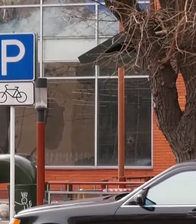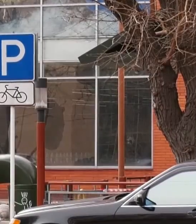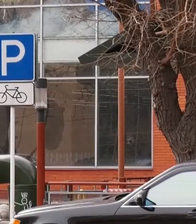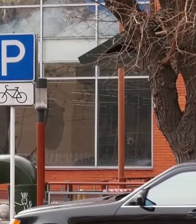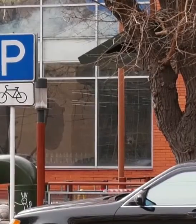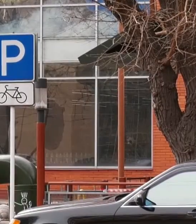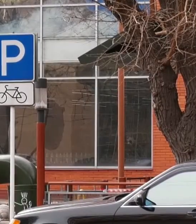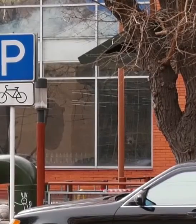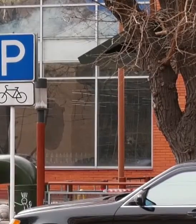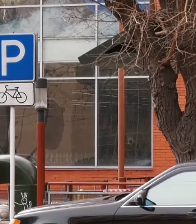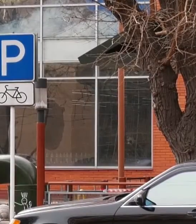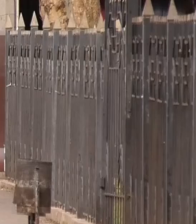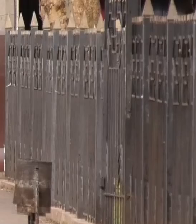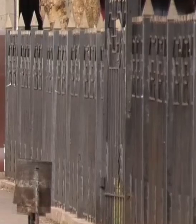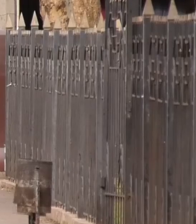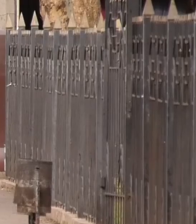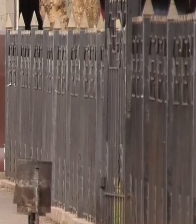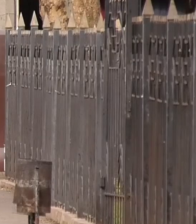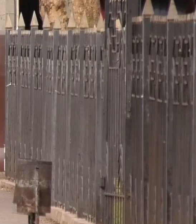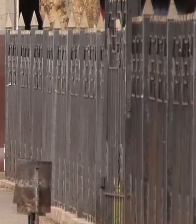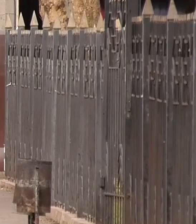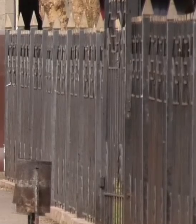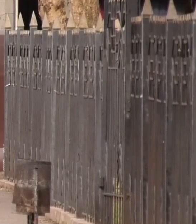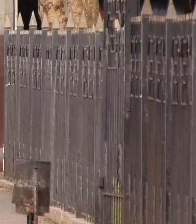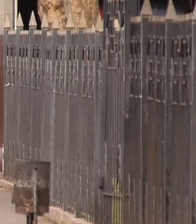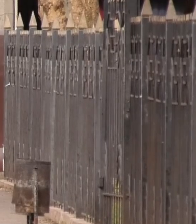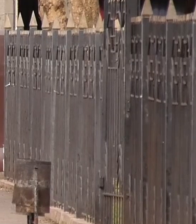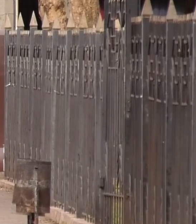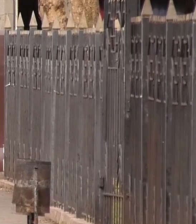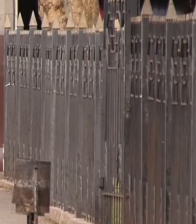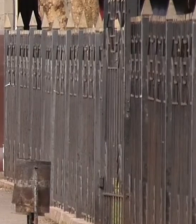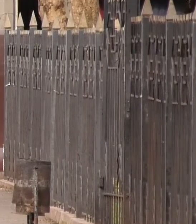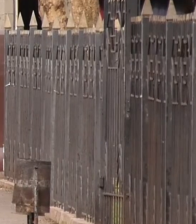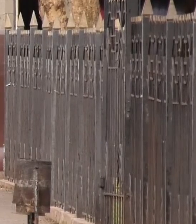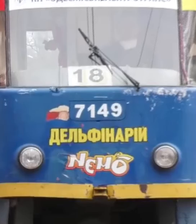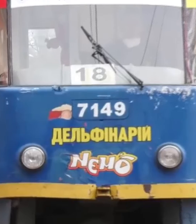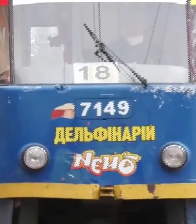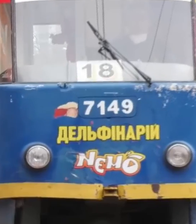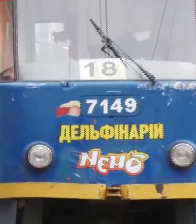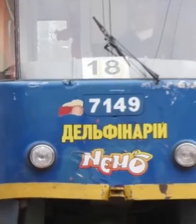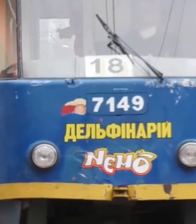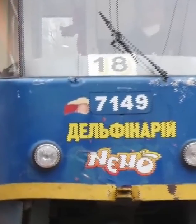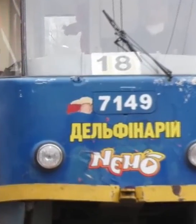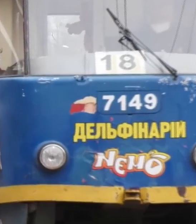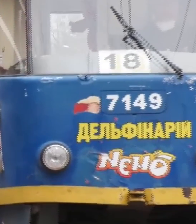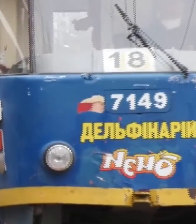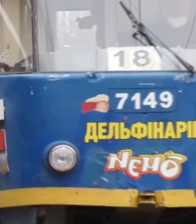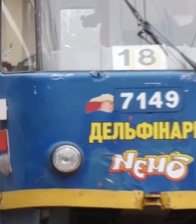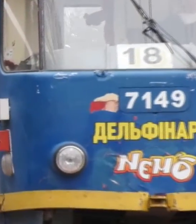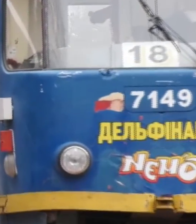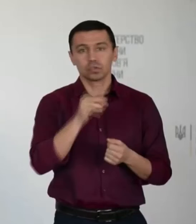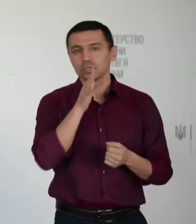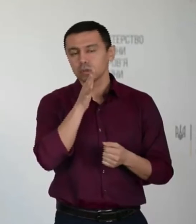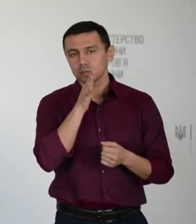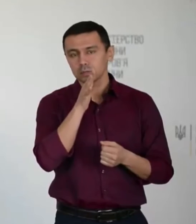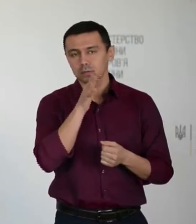тисяч осіб. Додам також, що 3 березня виповнюється рівно рік з моменту, коли в Україні з'явився перший хворий на